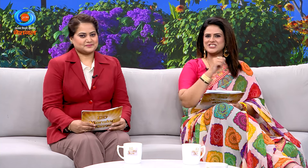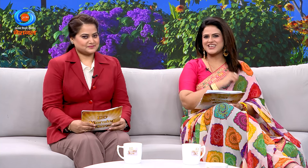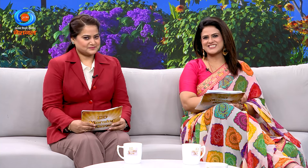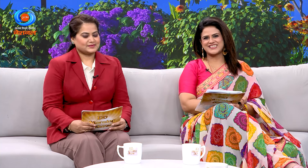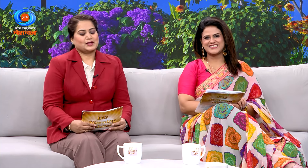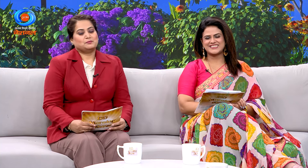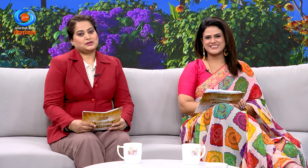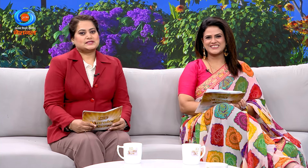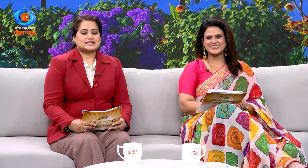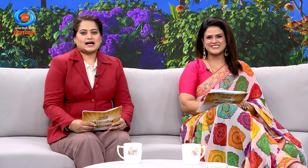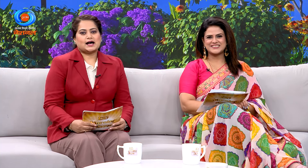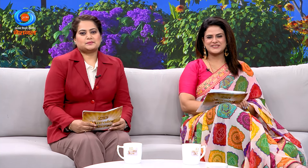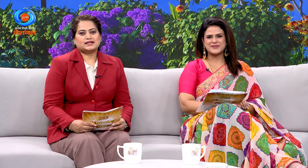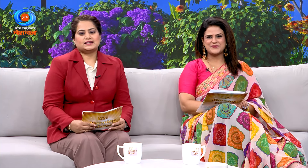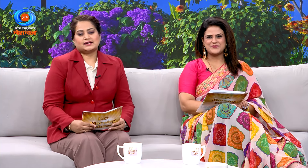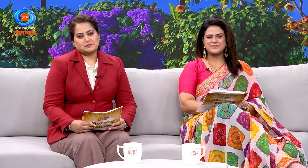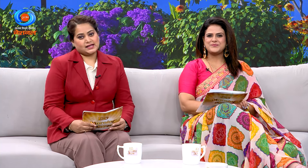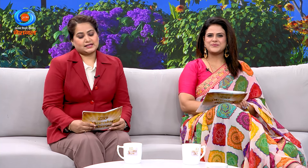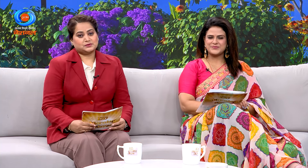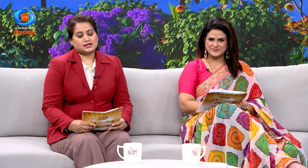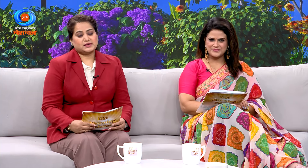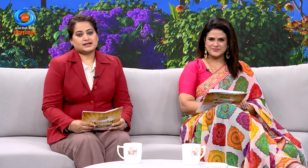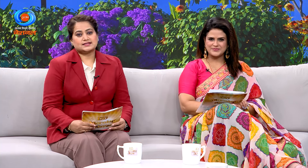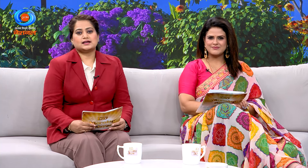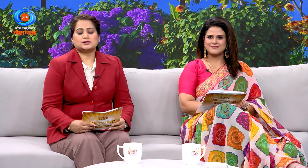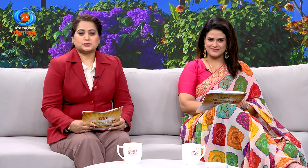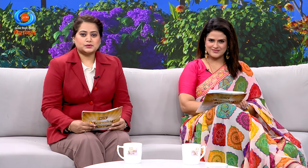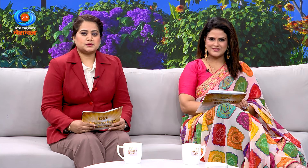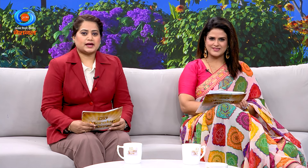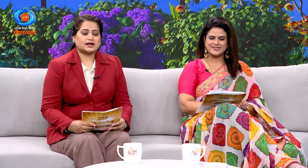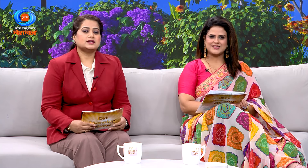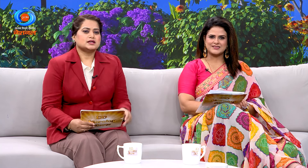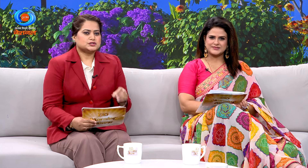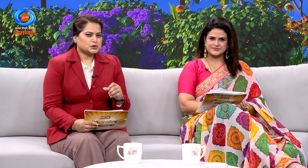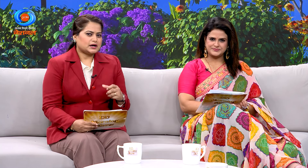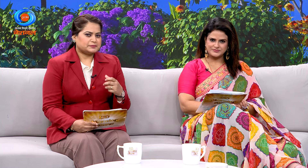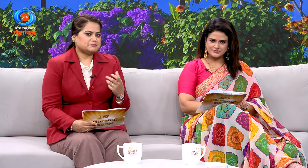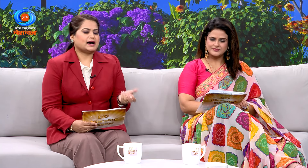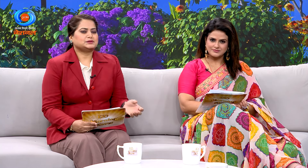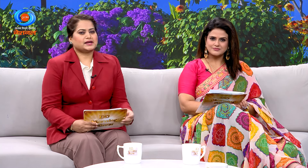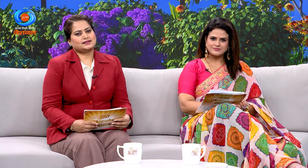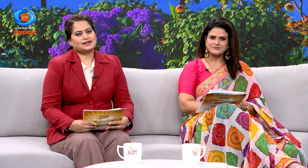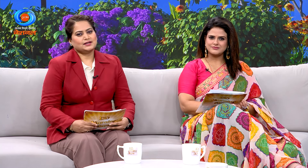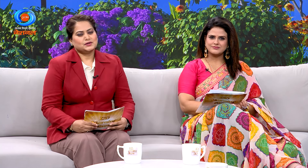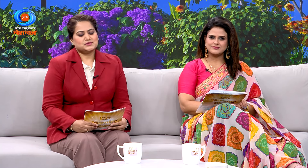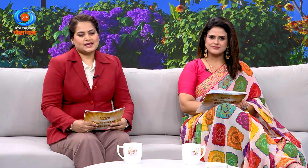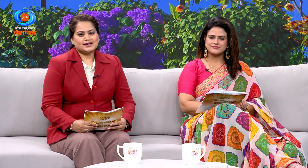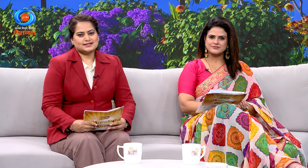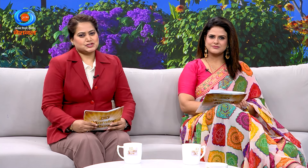इशारे से। बिल्कुल सच कहा आपने कि अगर हम बात करें, दुनिया में ऐसे करोड़ों लोग हैं जो अपनी बात तो कहते हैं, उसके लिए किसी शब्द